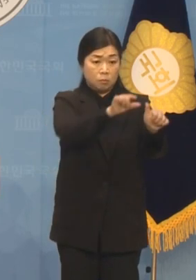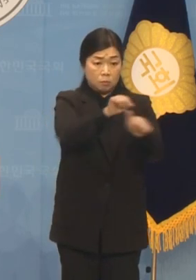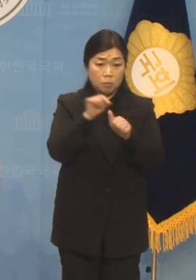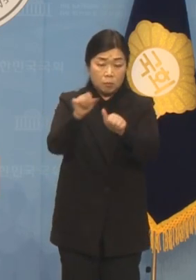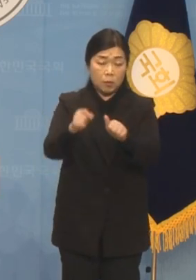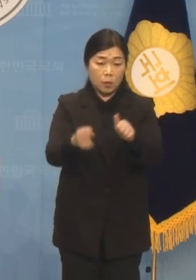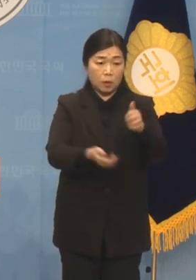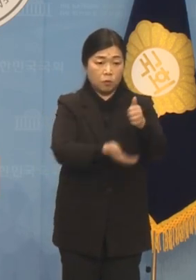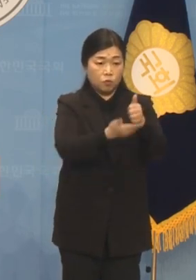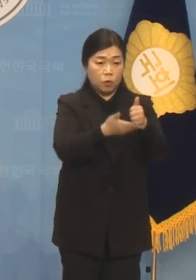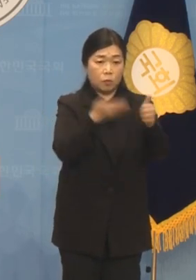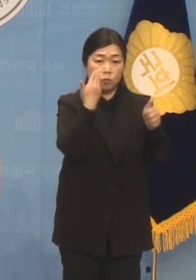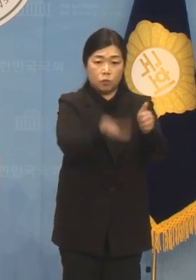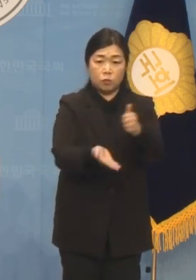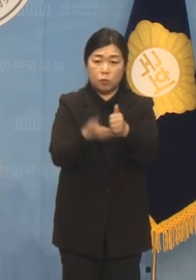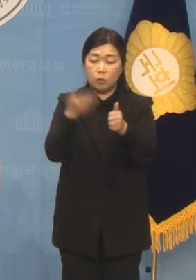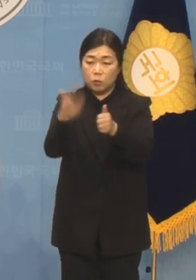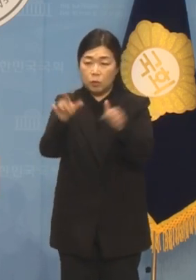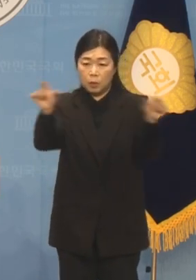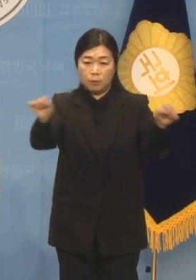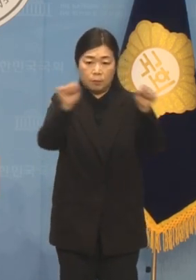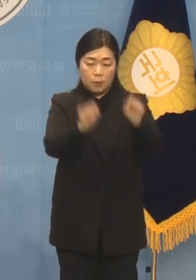가르는 과정에서